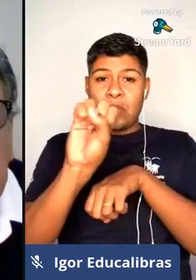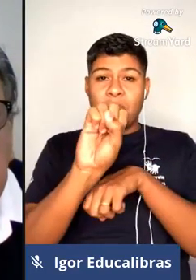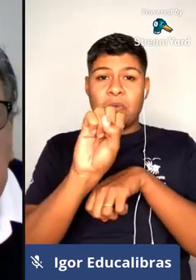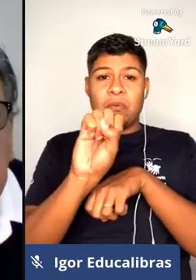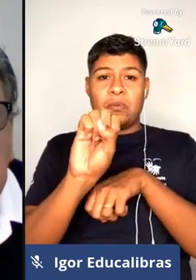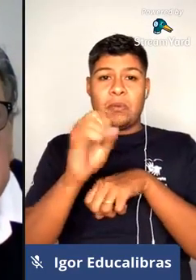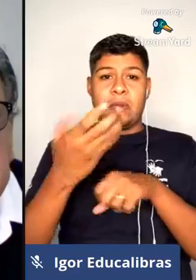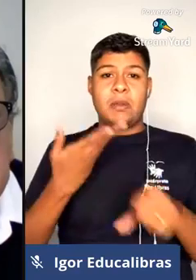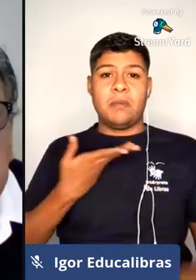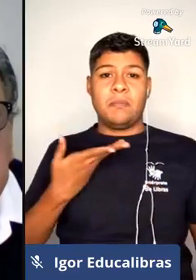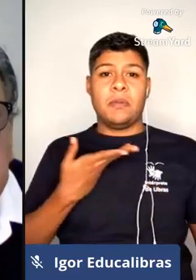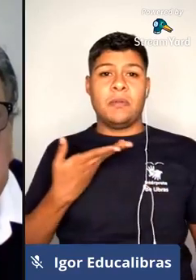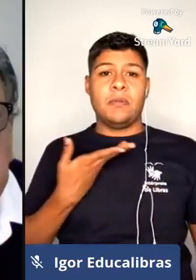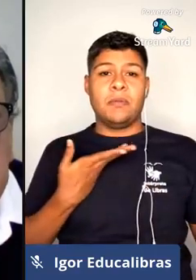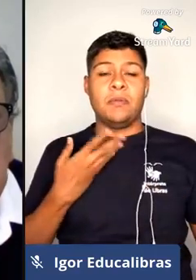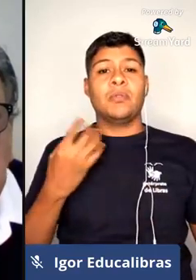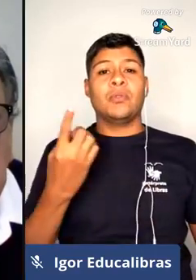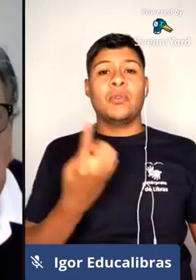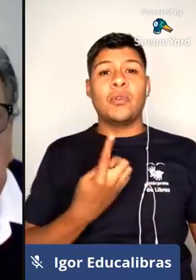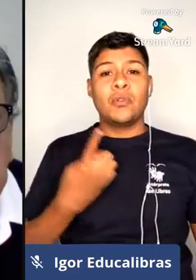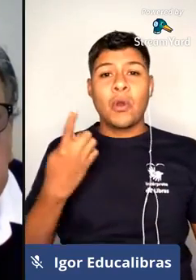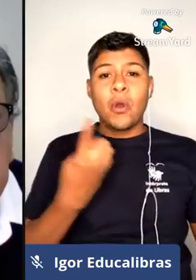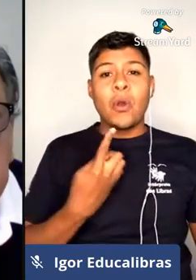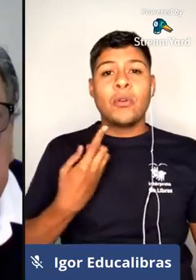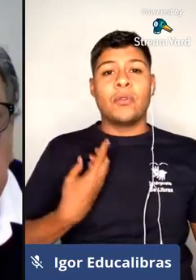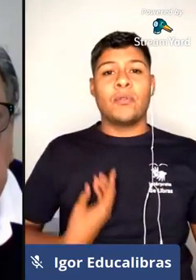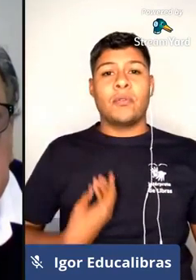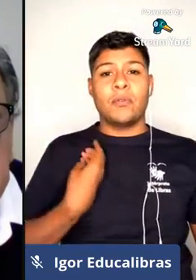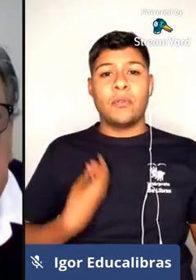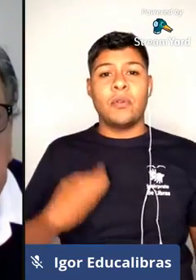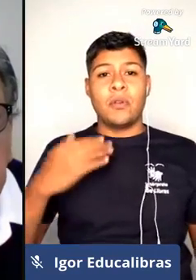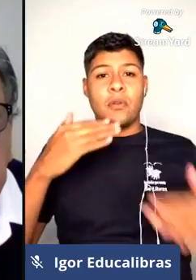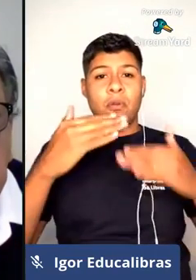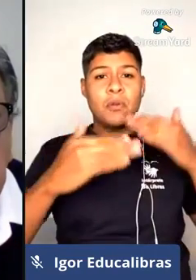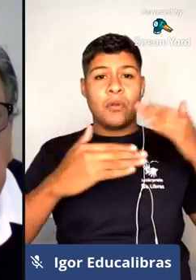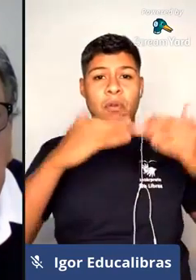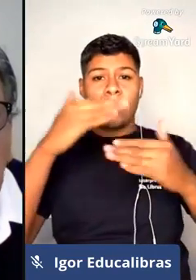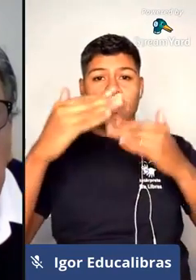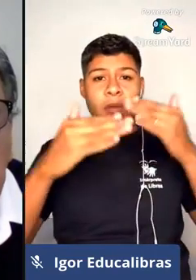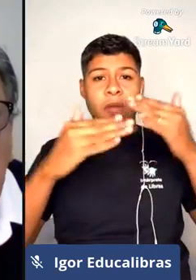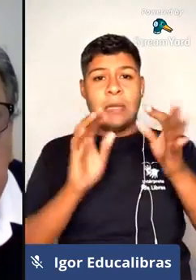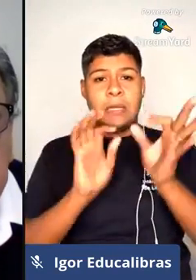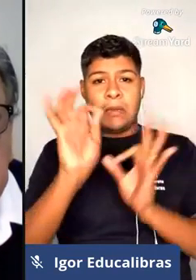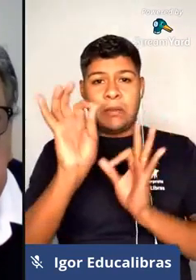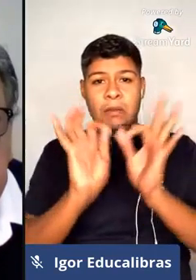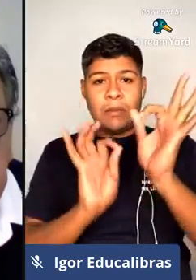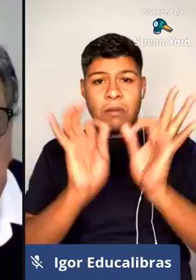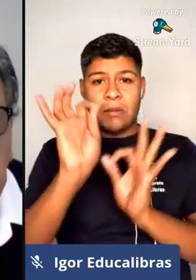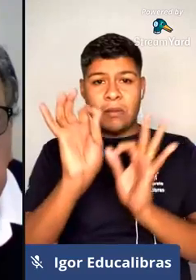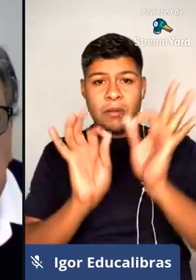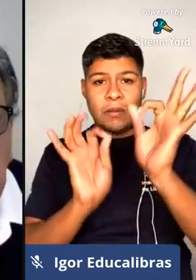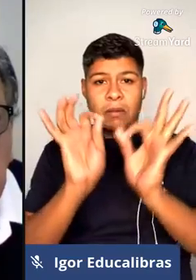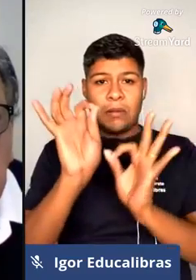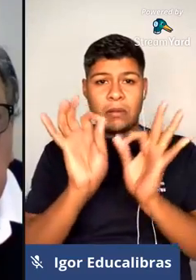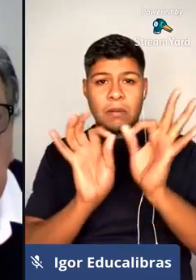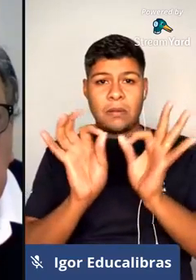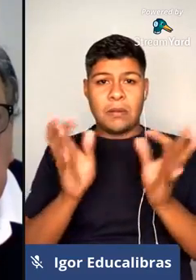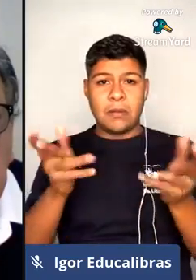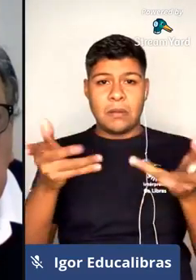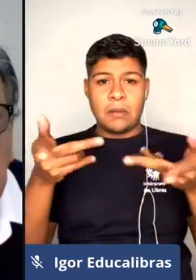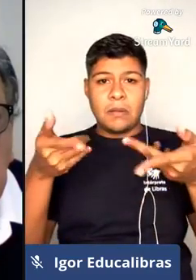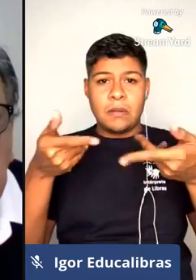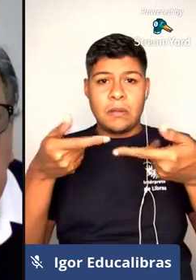Cid, nós estamos vivendo um processo de judicialização muito expressivo,